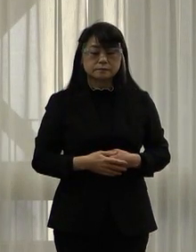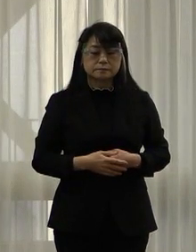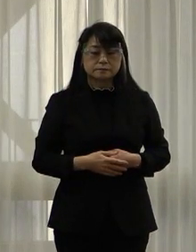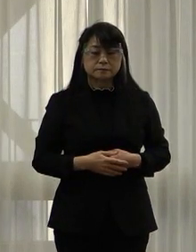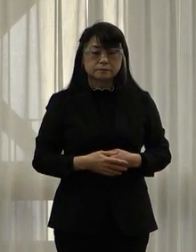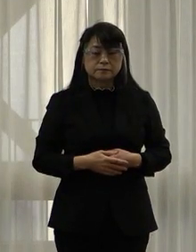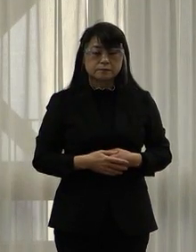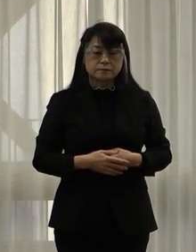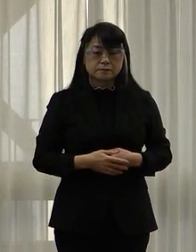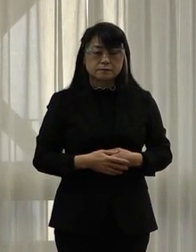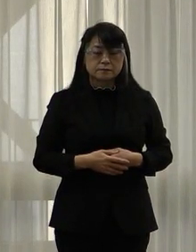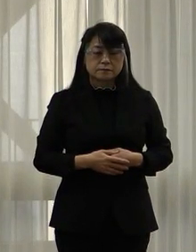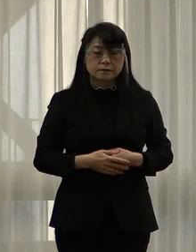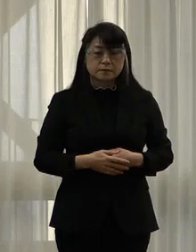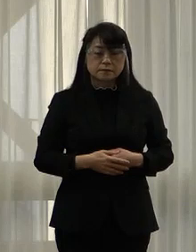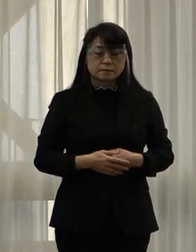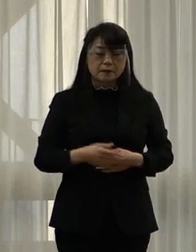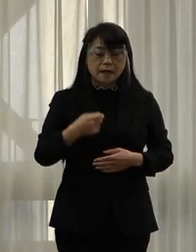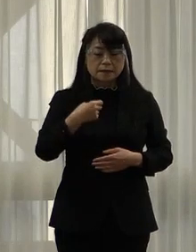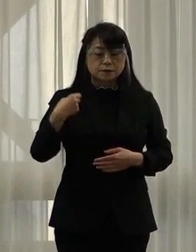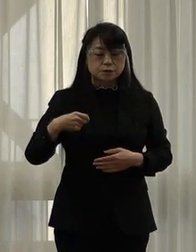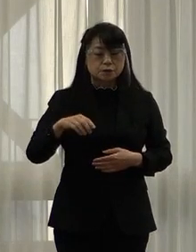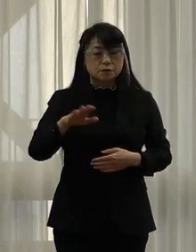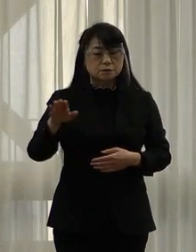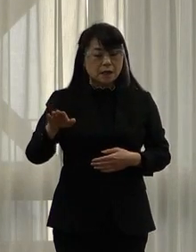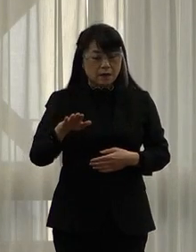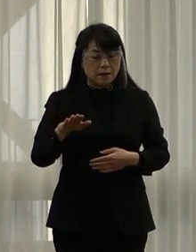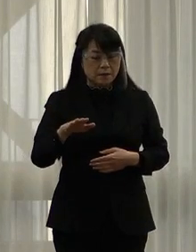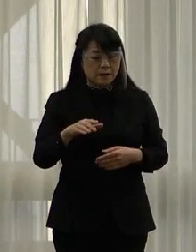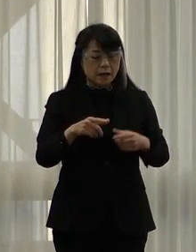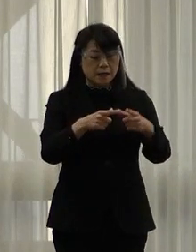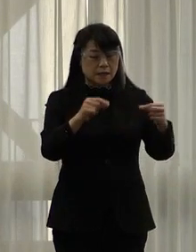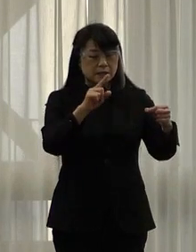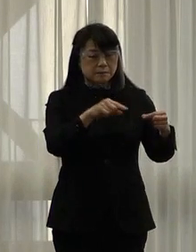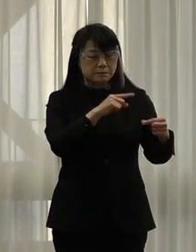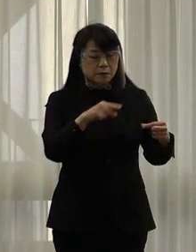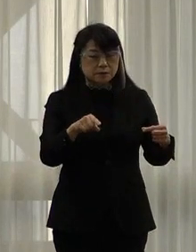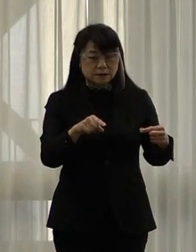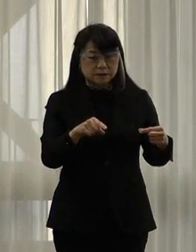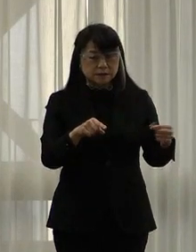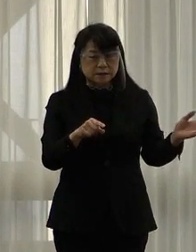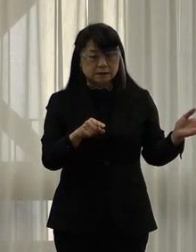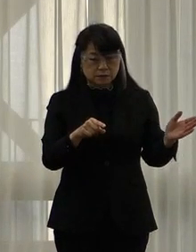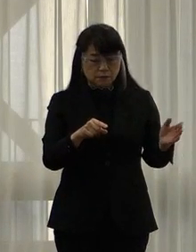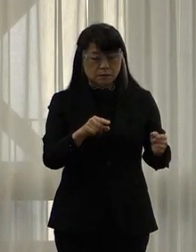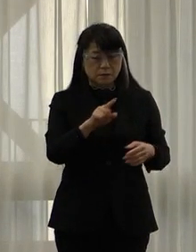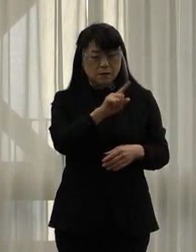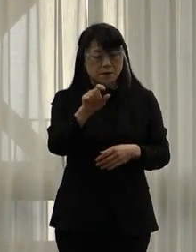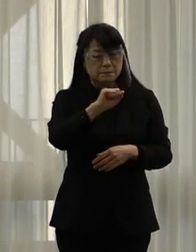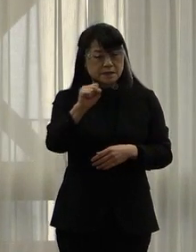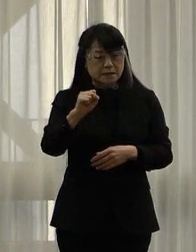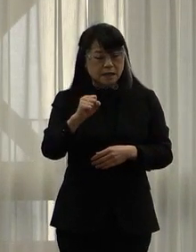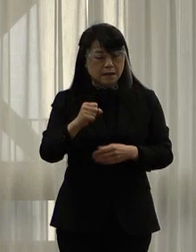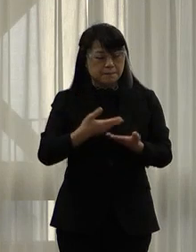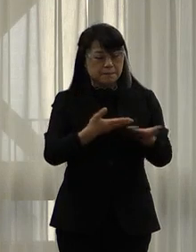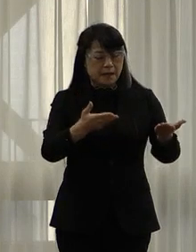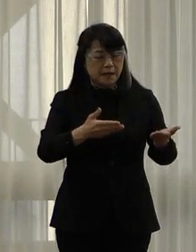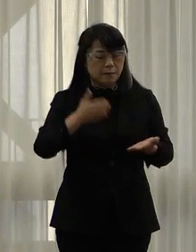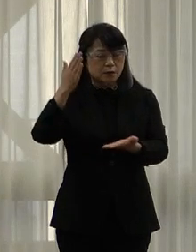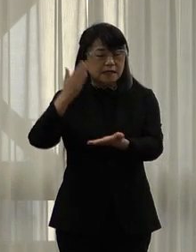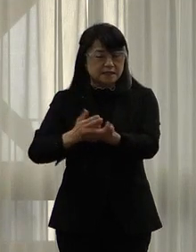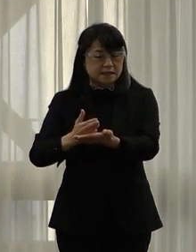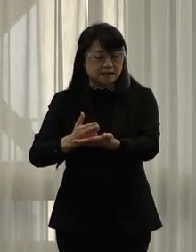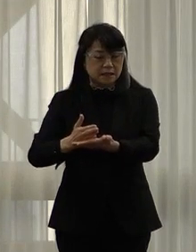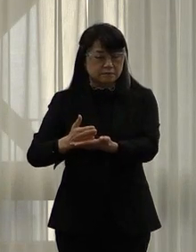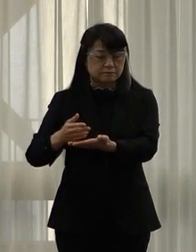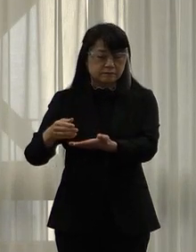ということなんでしょうか。その中国側は日本人のビザ発給停止をされたということでありまして、これ